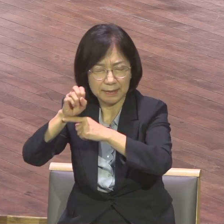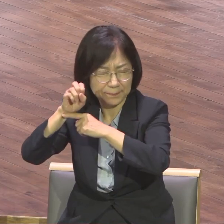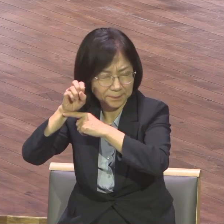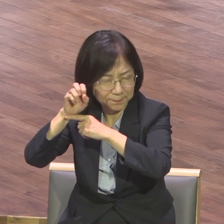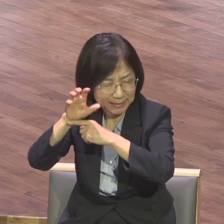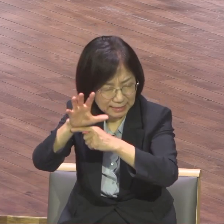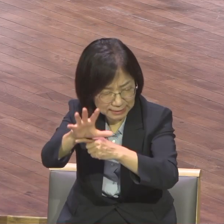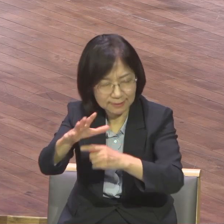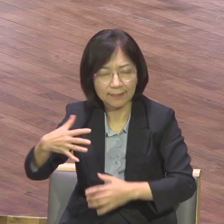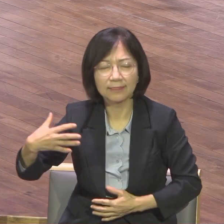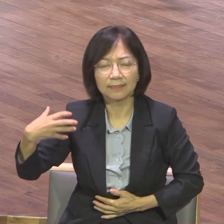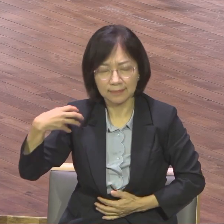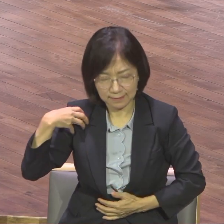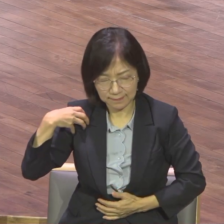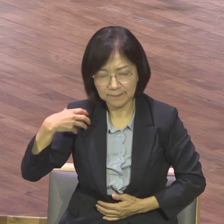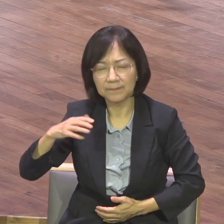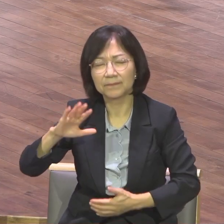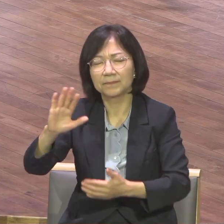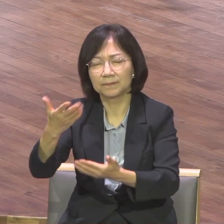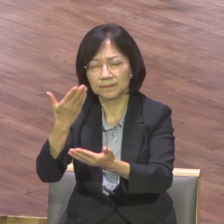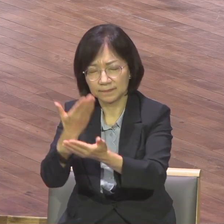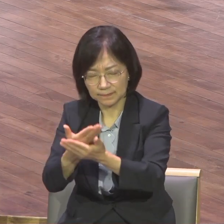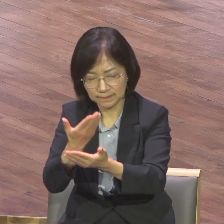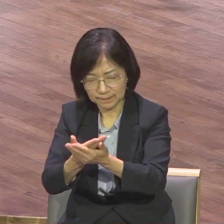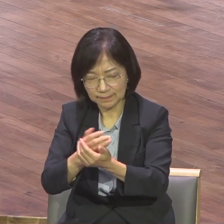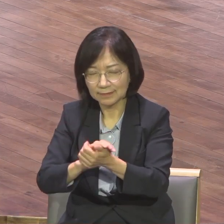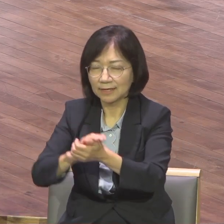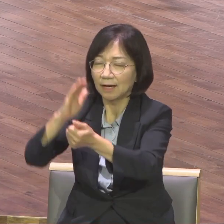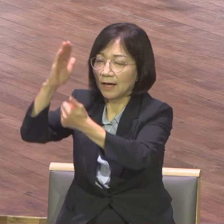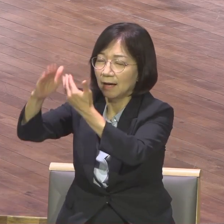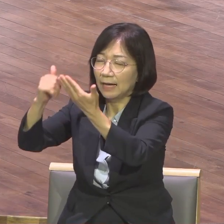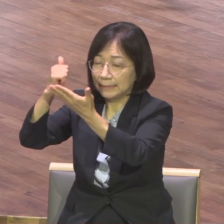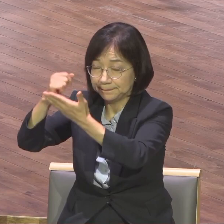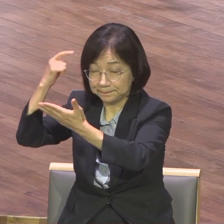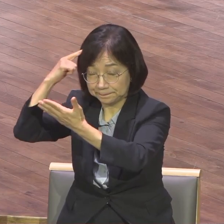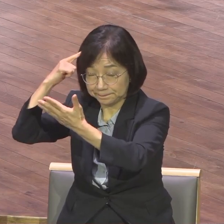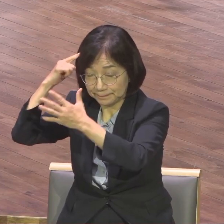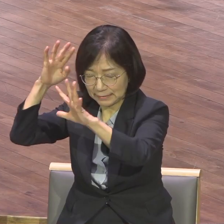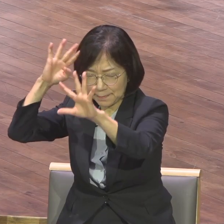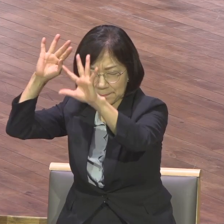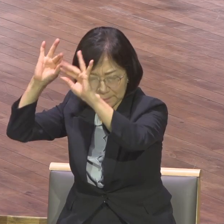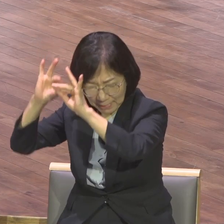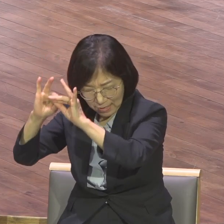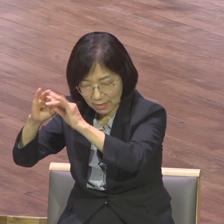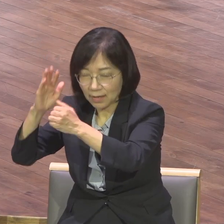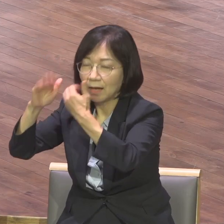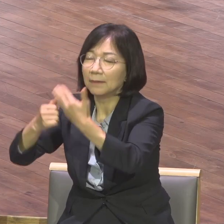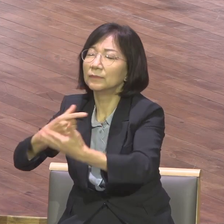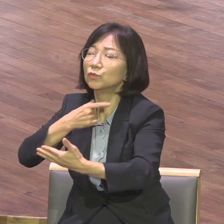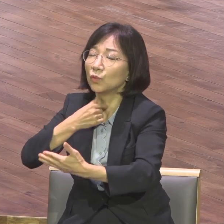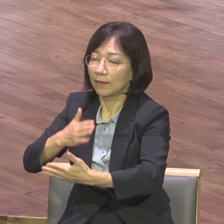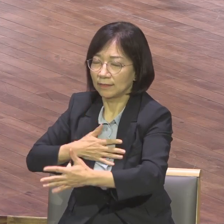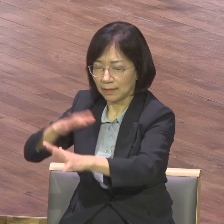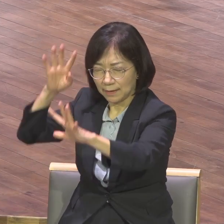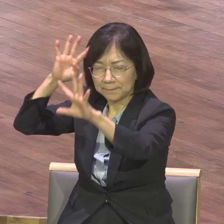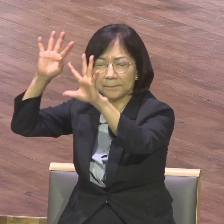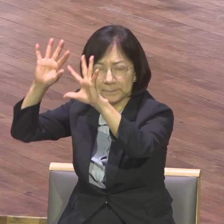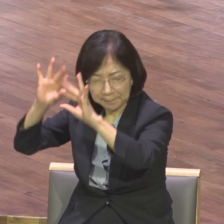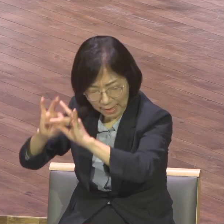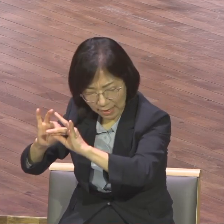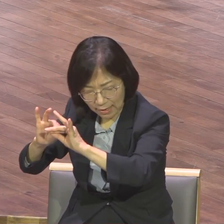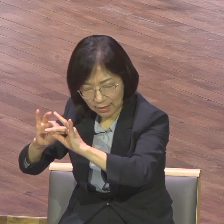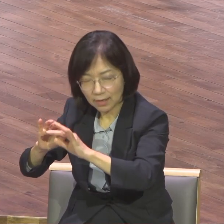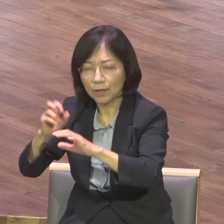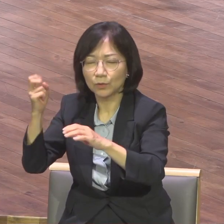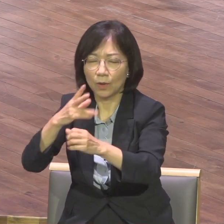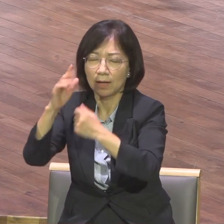되게 도와 주옵소서. 하나님과 포커스를 맞추고 하나님의 손에 나의 손이고 참으로 날마다 주는 이런